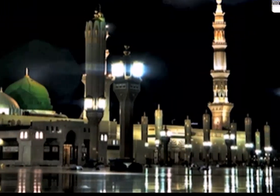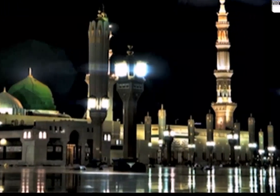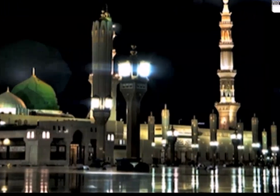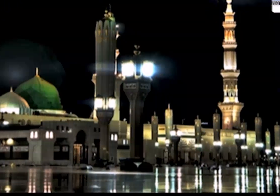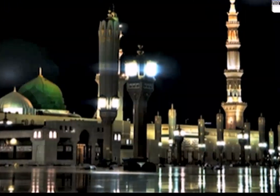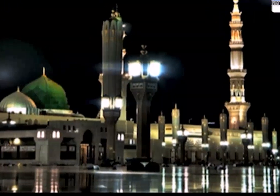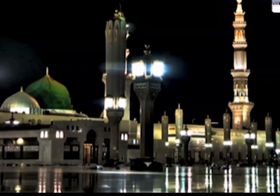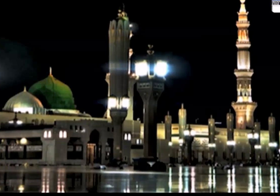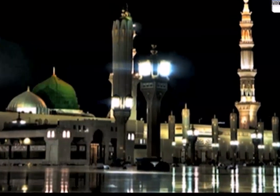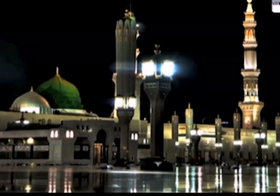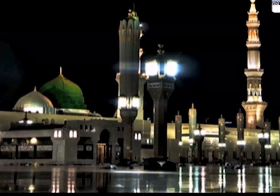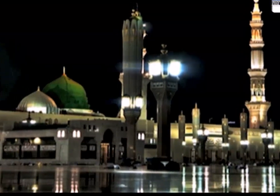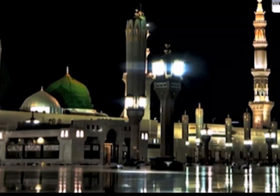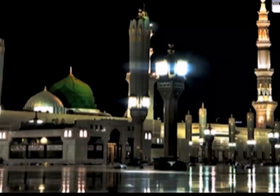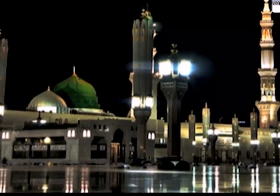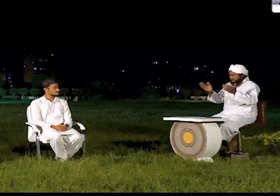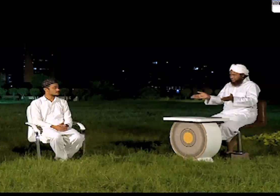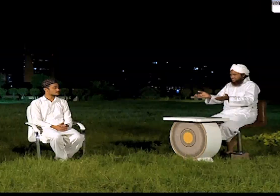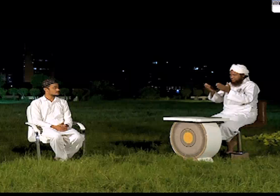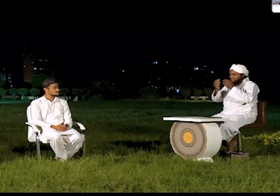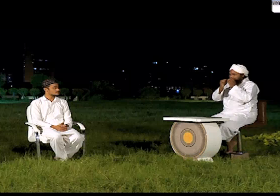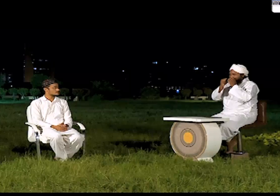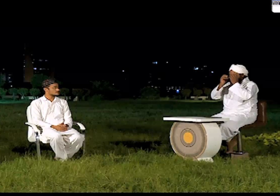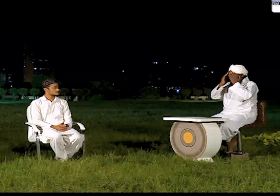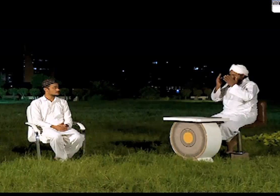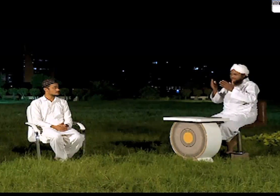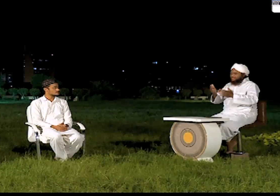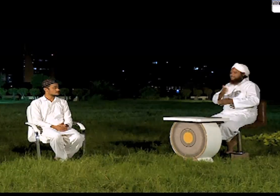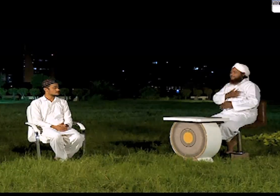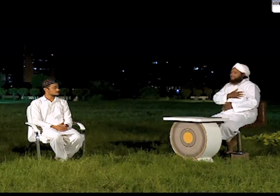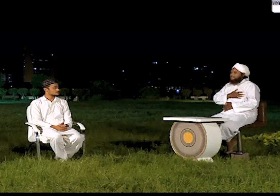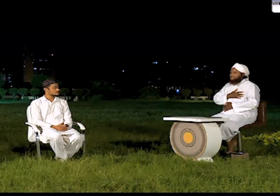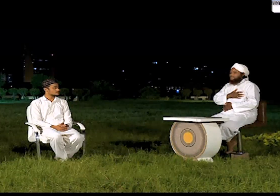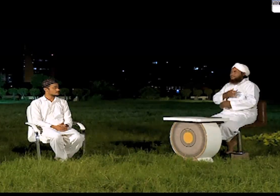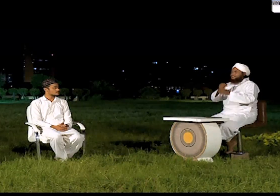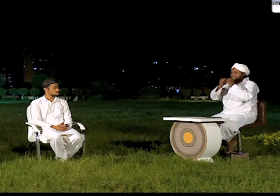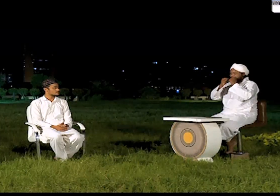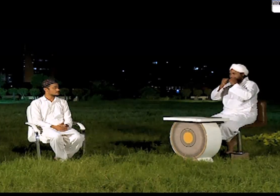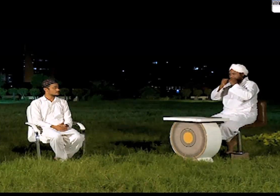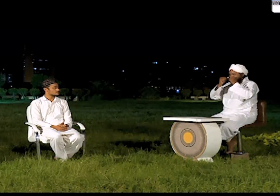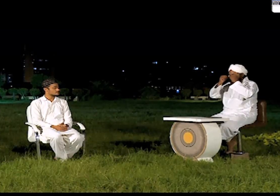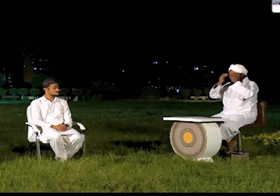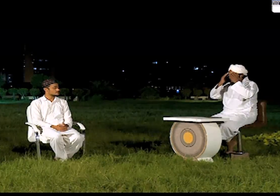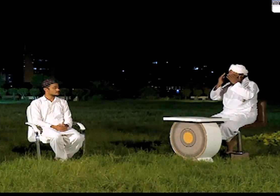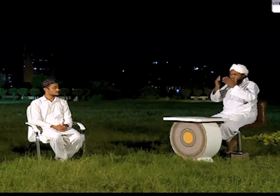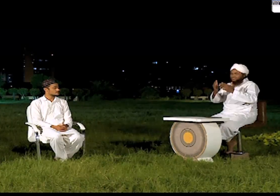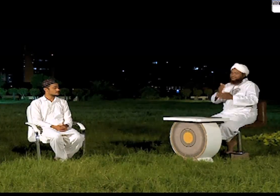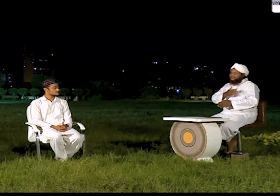السلام علیکا یا نبی اللہ وعلا آلیکا واصحابکا یا نور